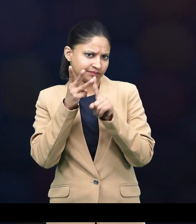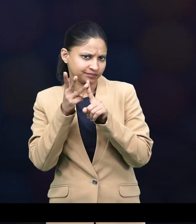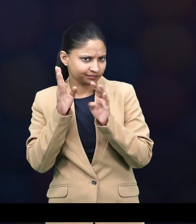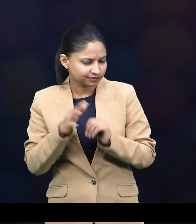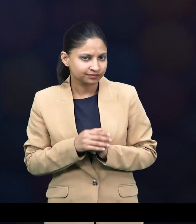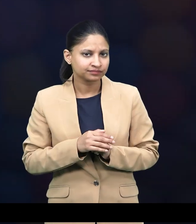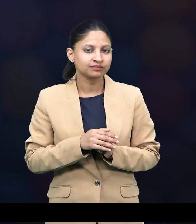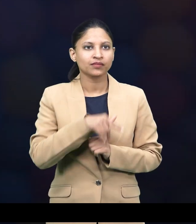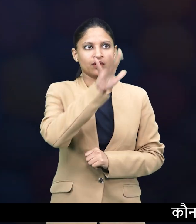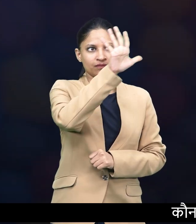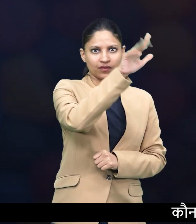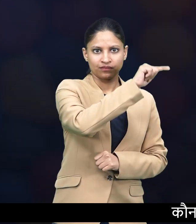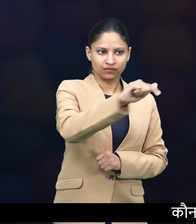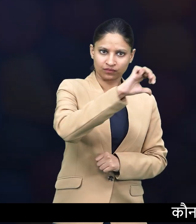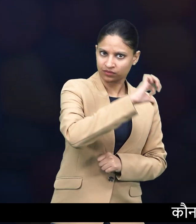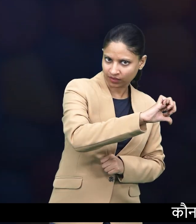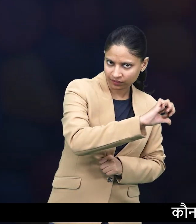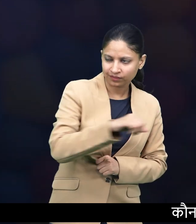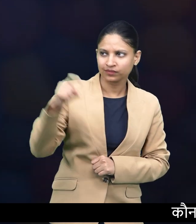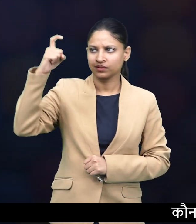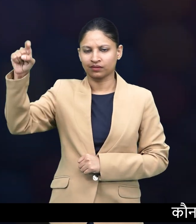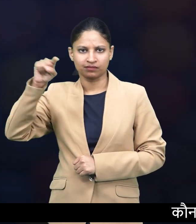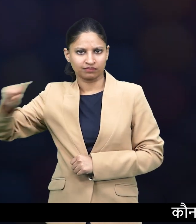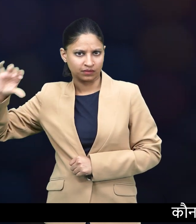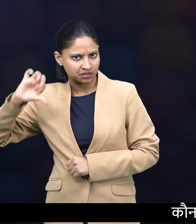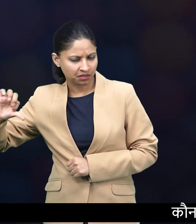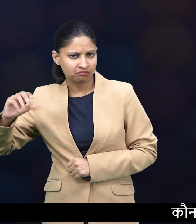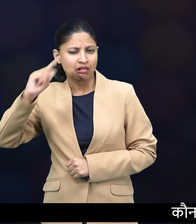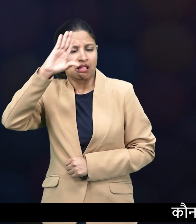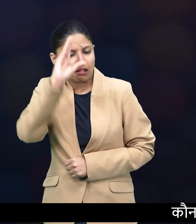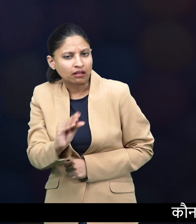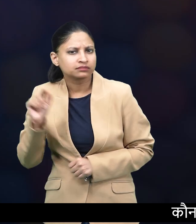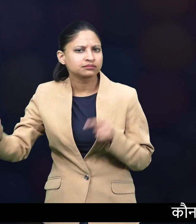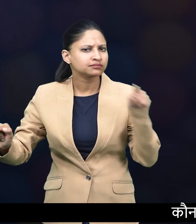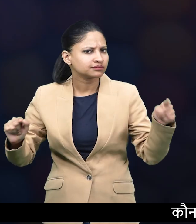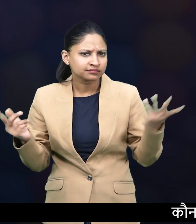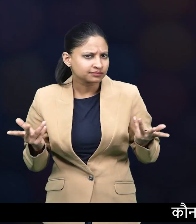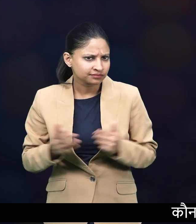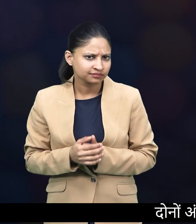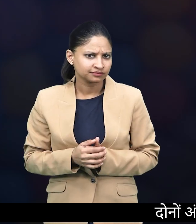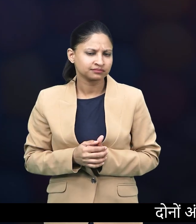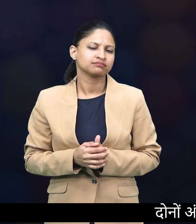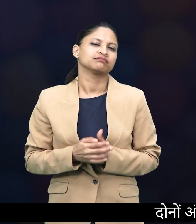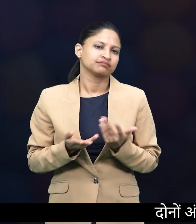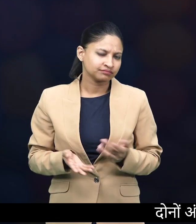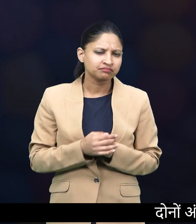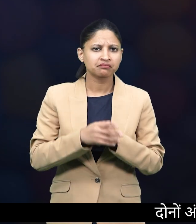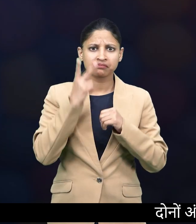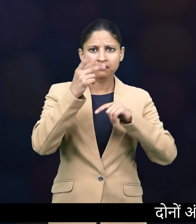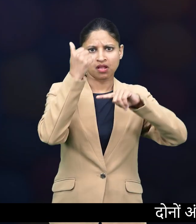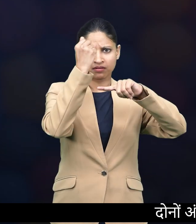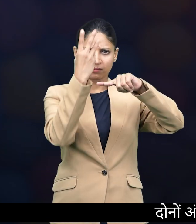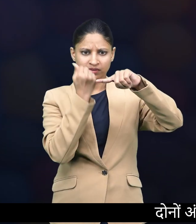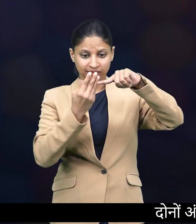उदाहरण 3, कौन सा छोटा है? 5/9 या 7/9? दोनों अंशों का